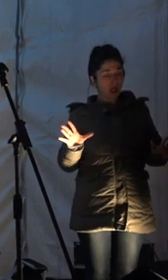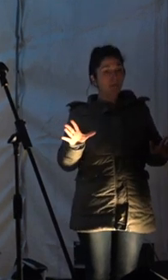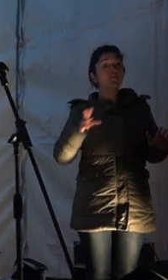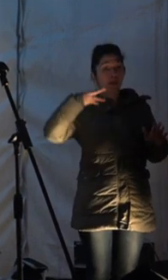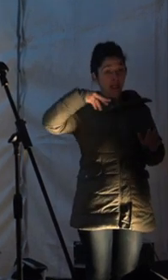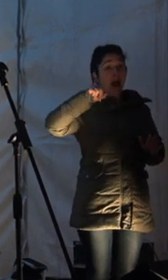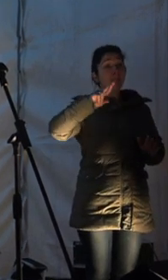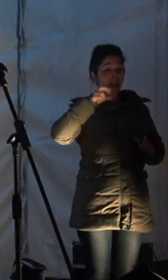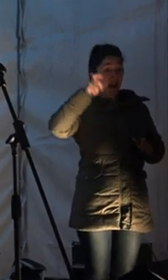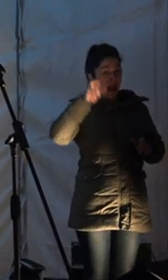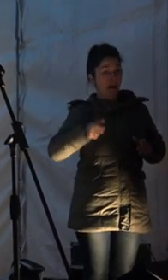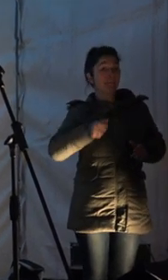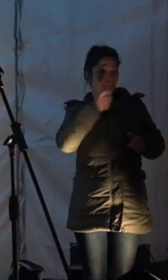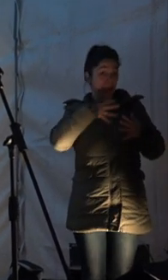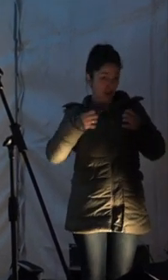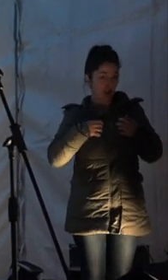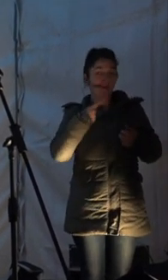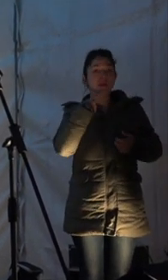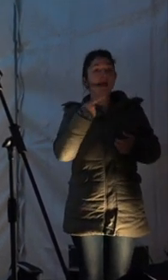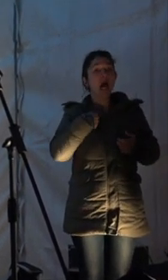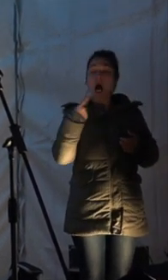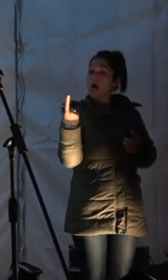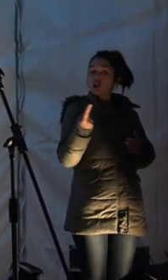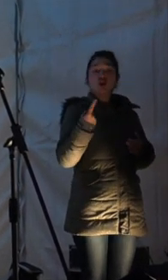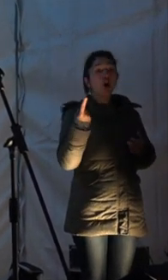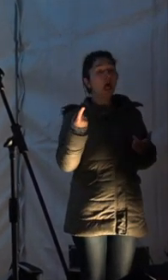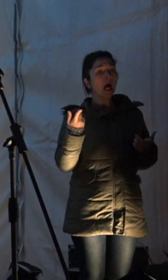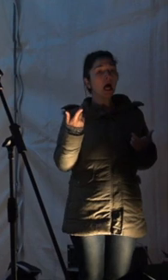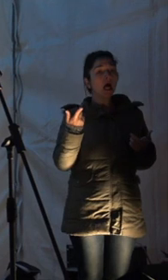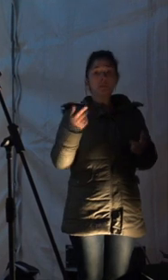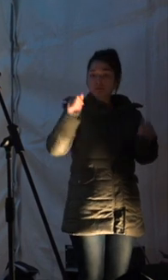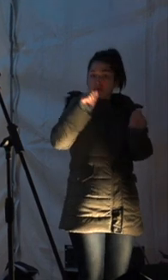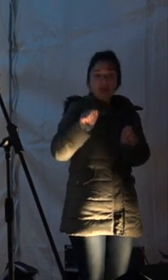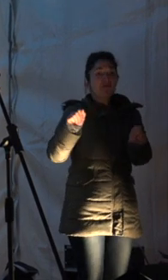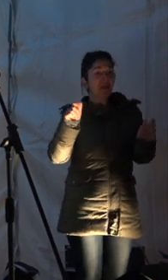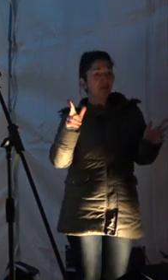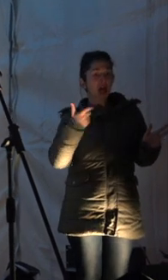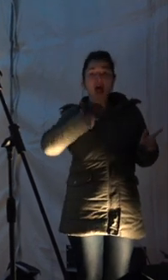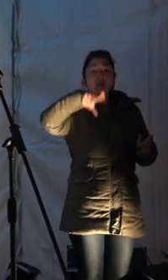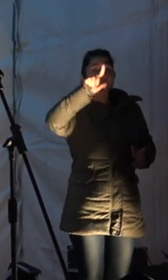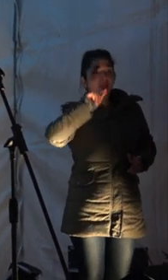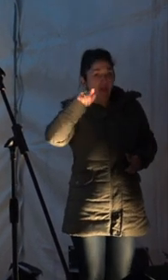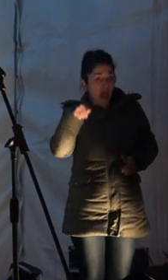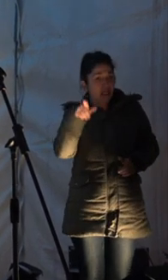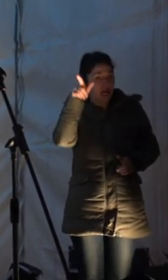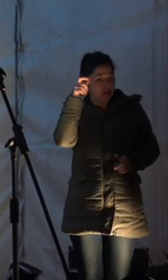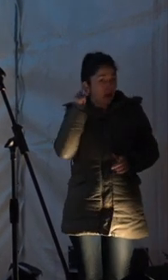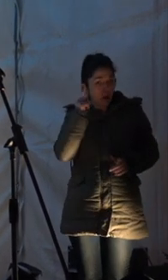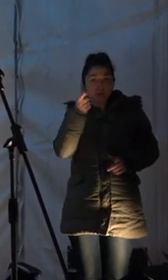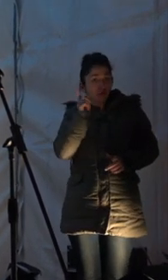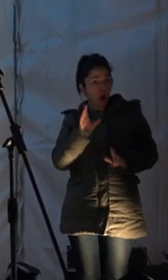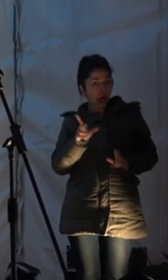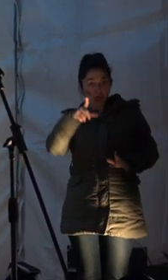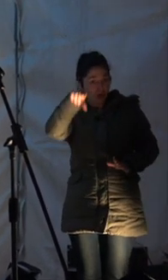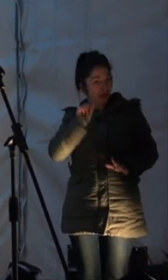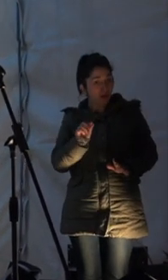decide por sí misma y sabe defenderse a sí misma contra todos los tópicos de la sociedad